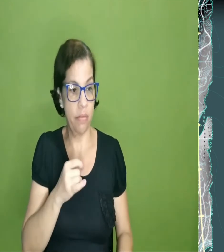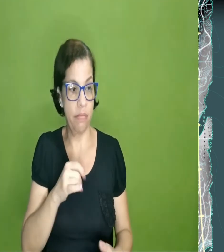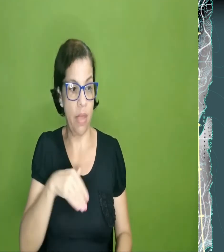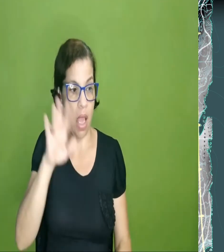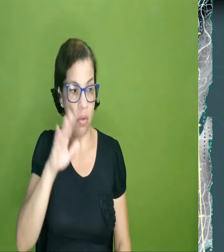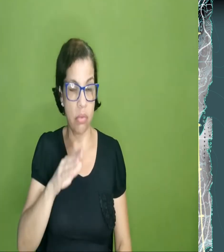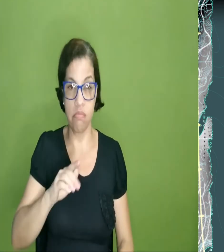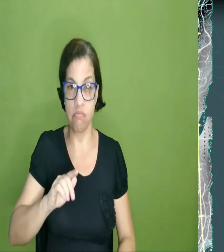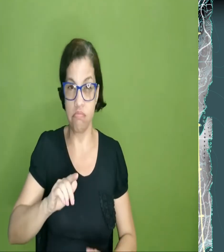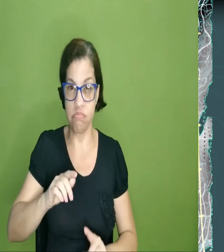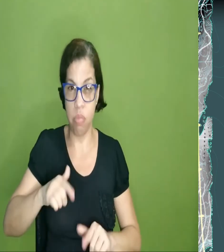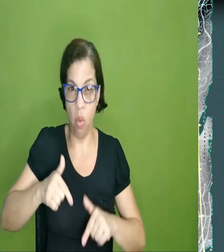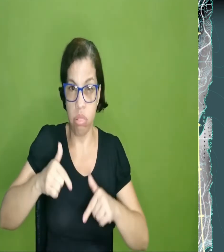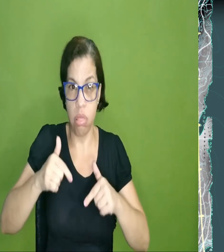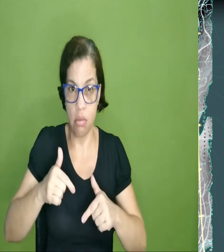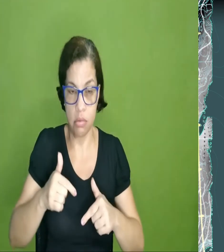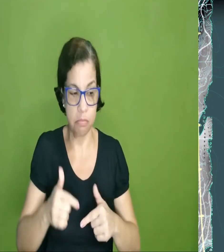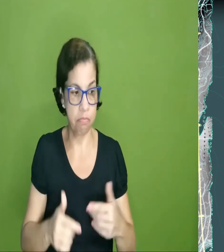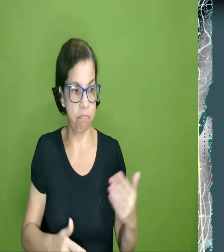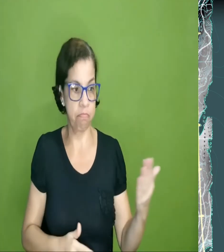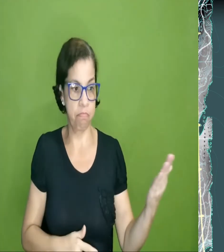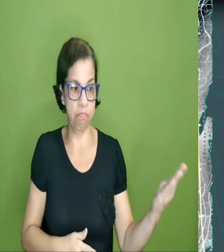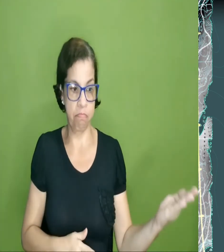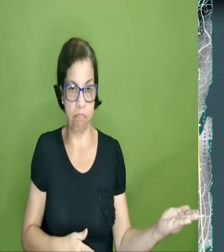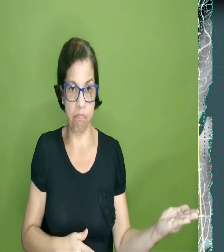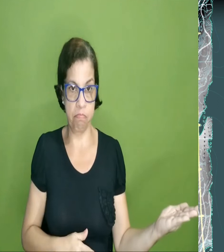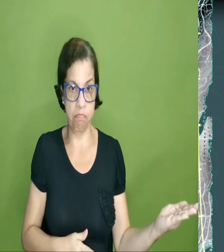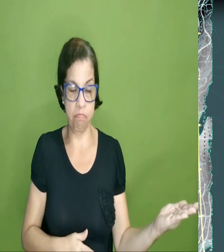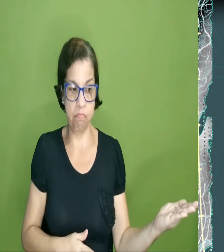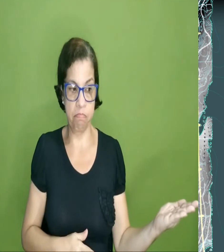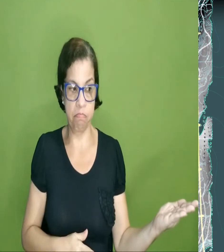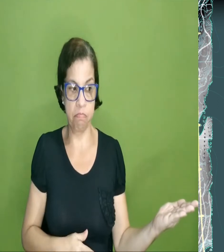rapidamente inativada pela monaminoxidase, a MAO, e pela